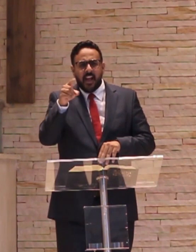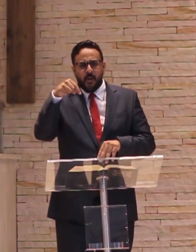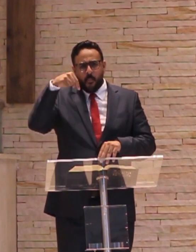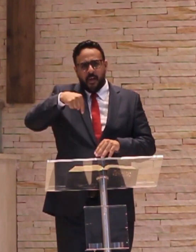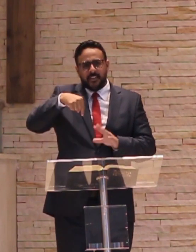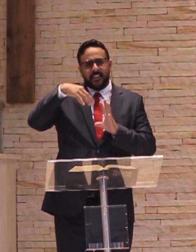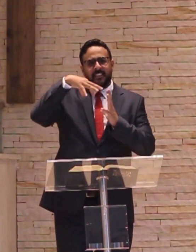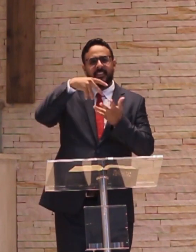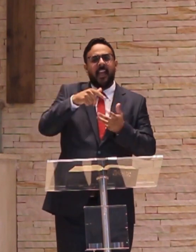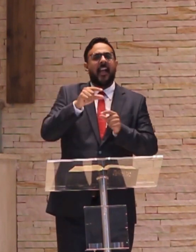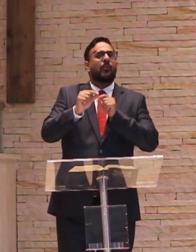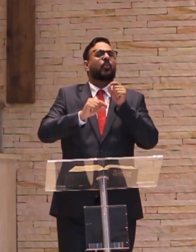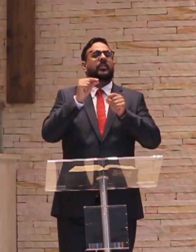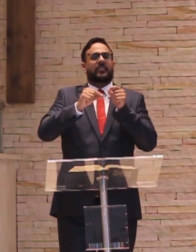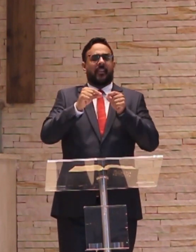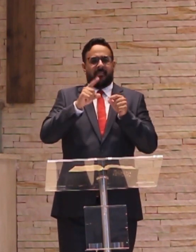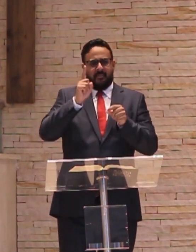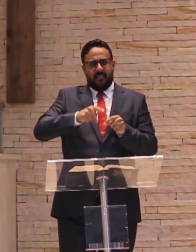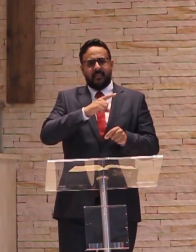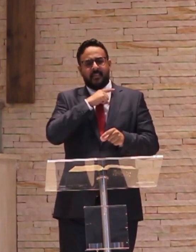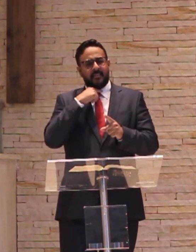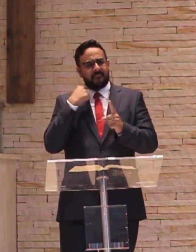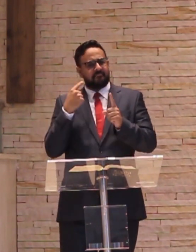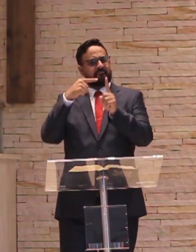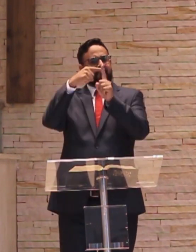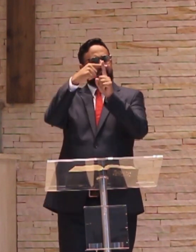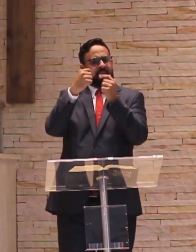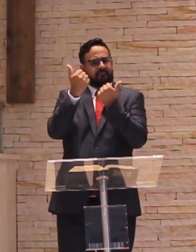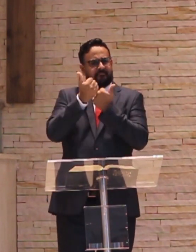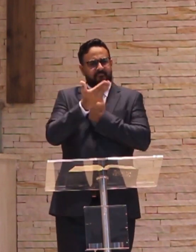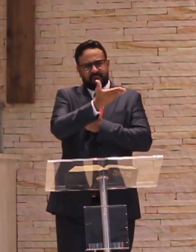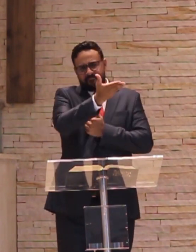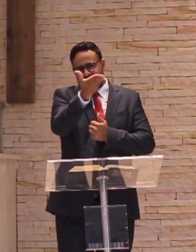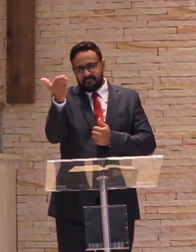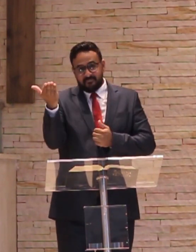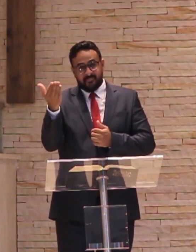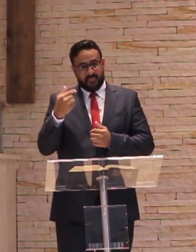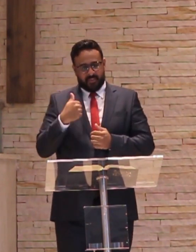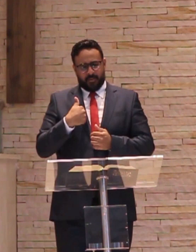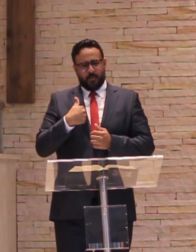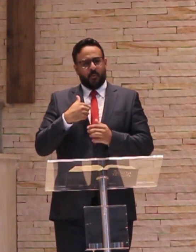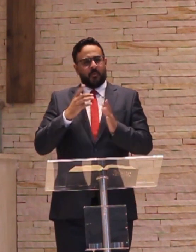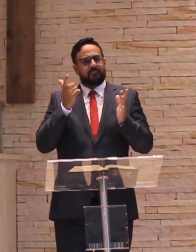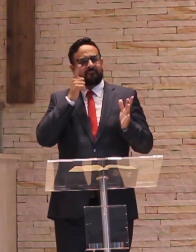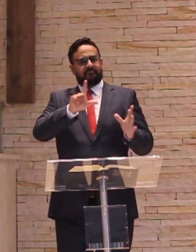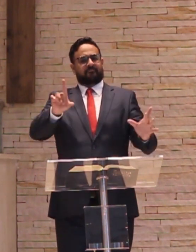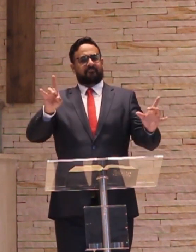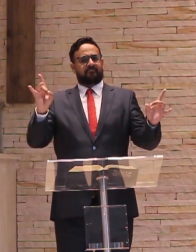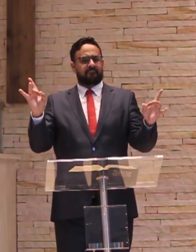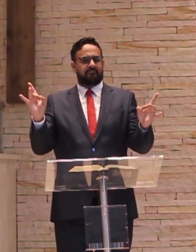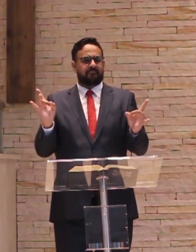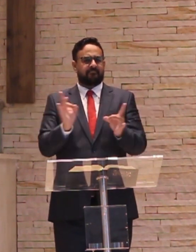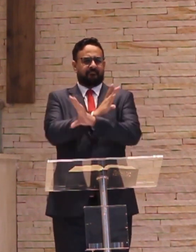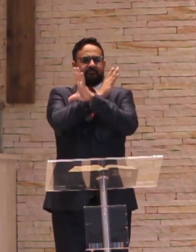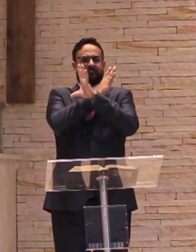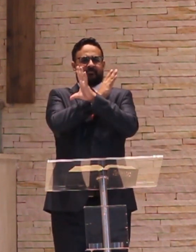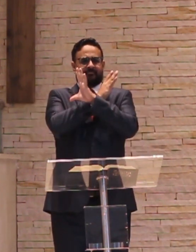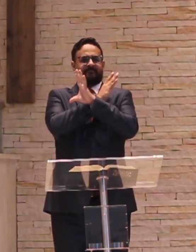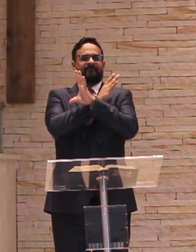cruz, Jesus Cristo cumpriu sua missão de vir salvar a humanidade, e ali estava se cumprindo